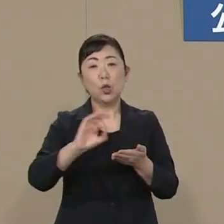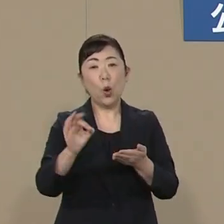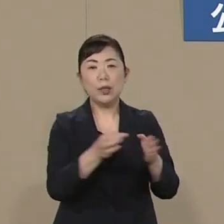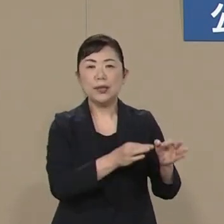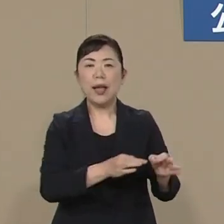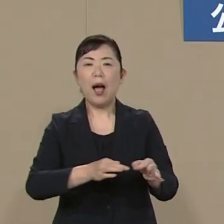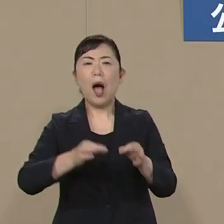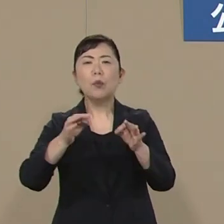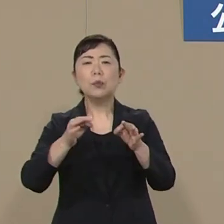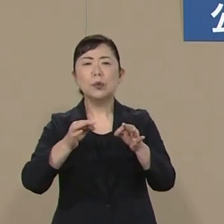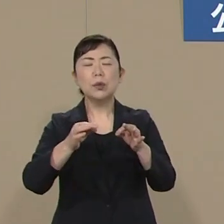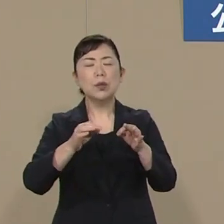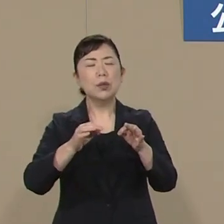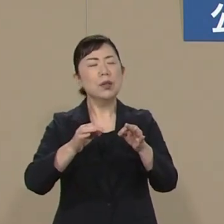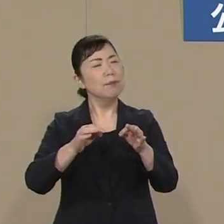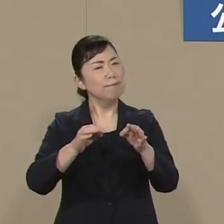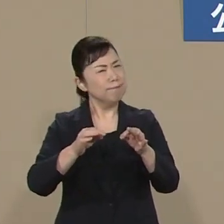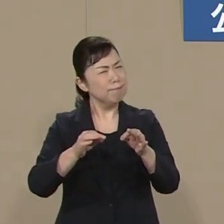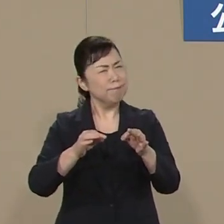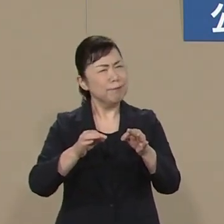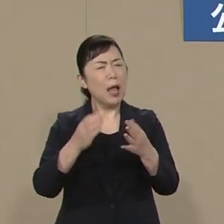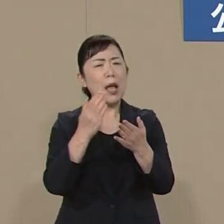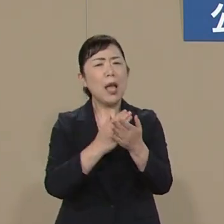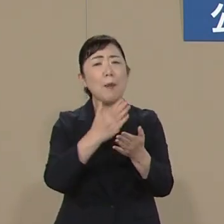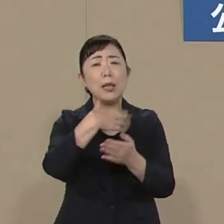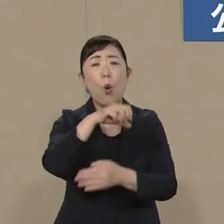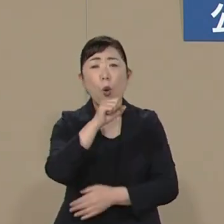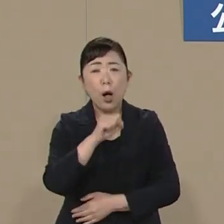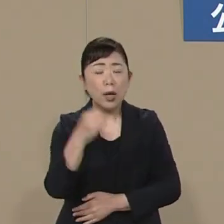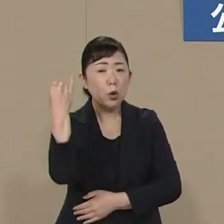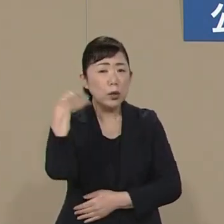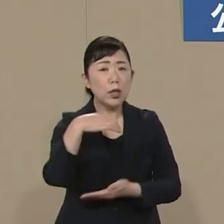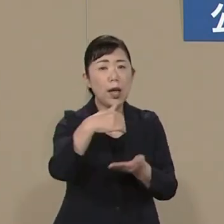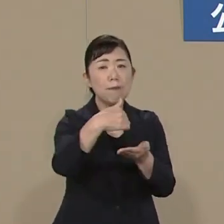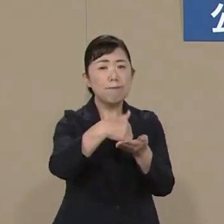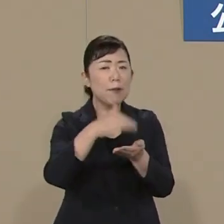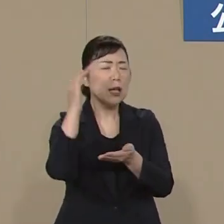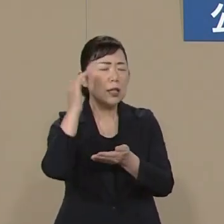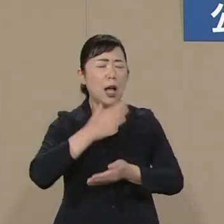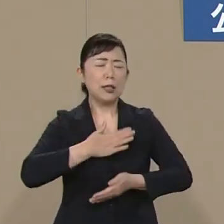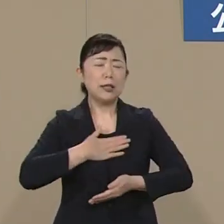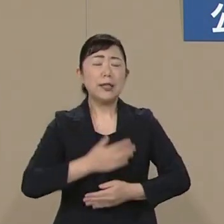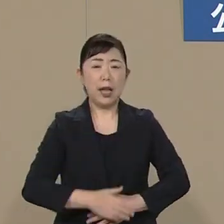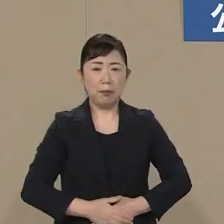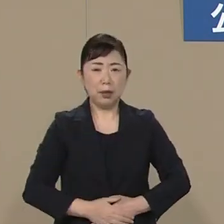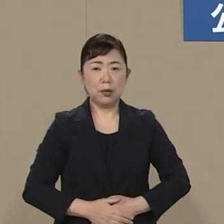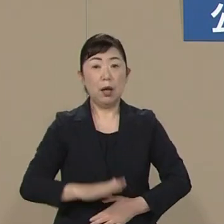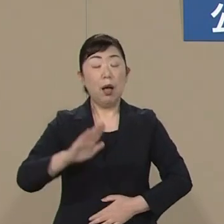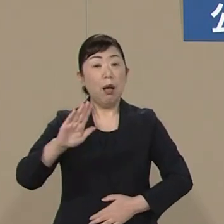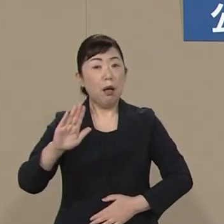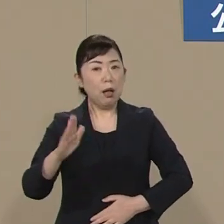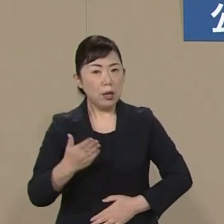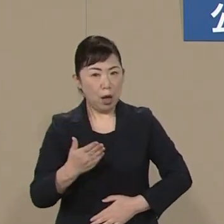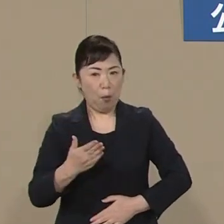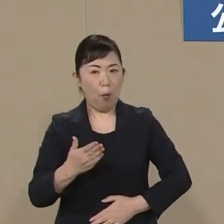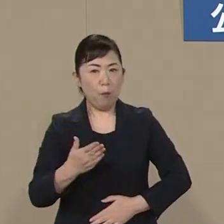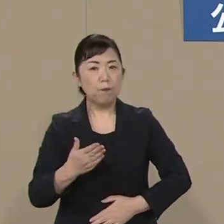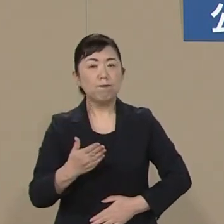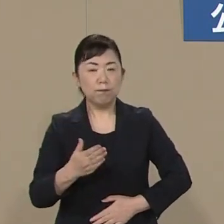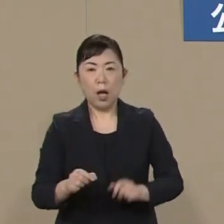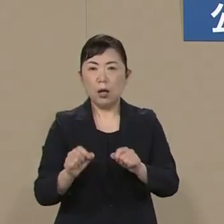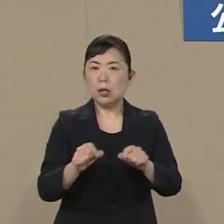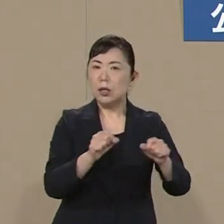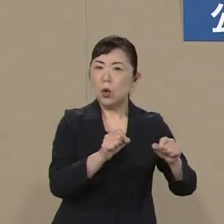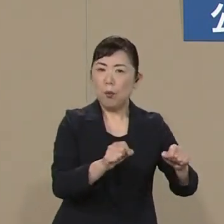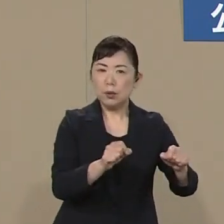消費税について今は引き上げるべきではないとの声もありますししかしこれ以上消費